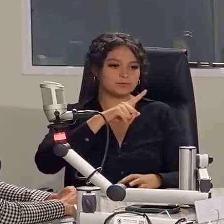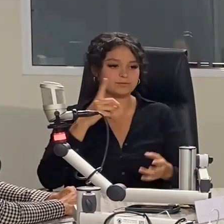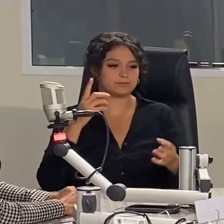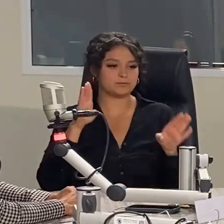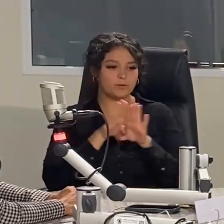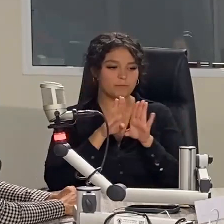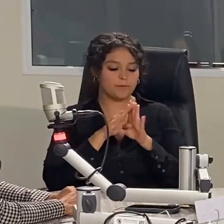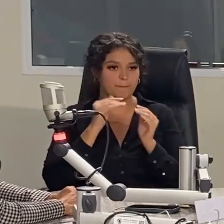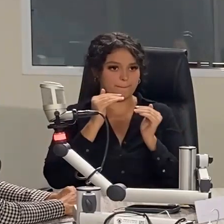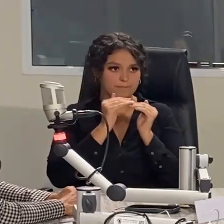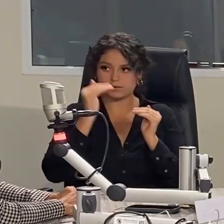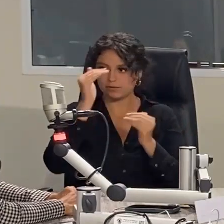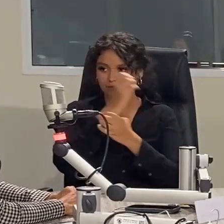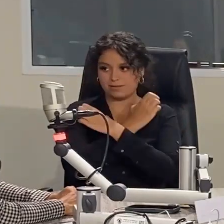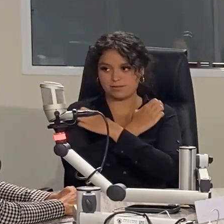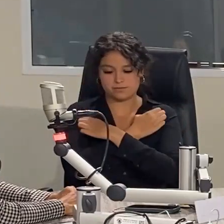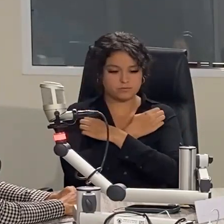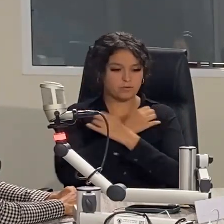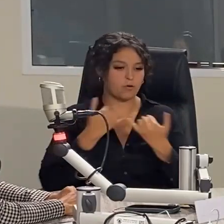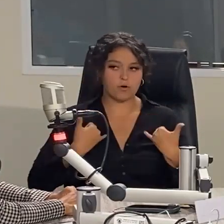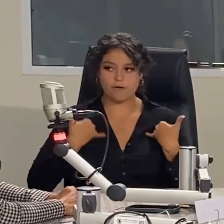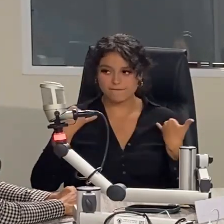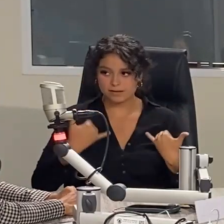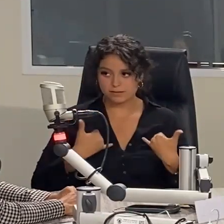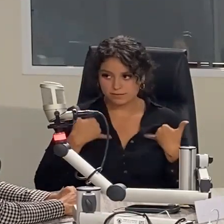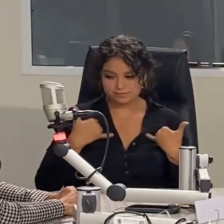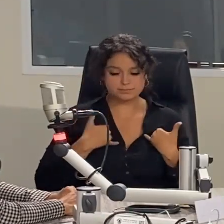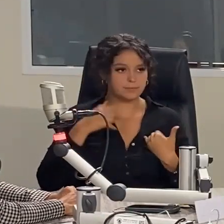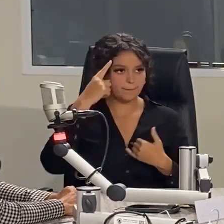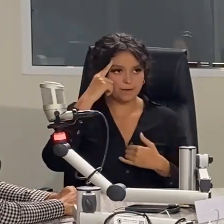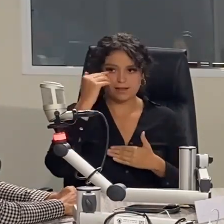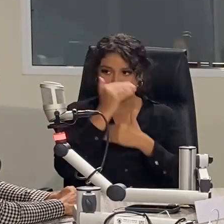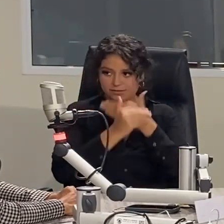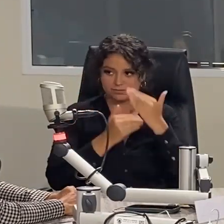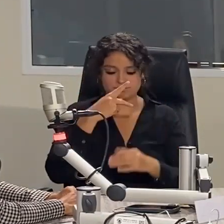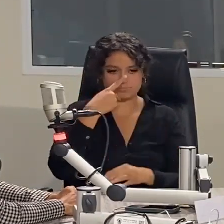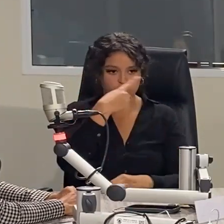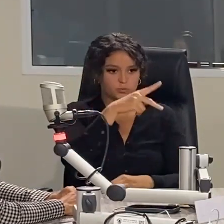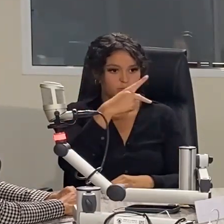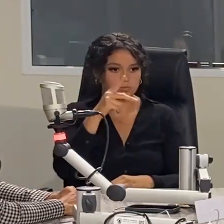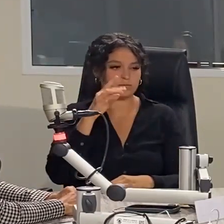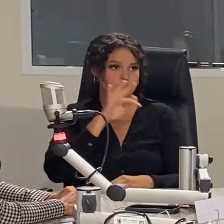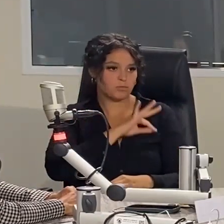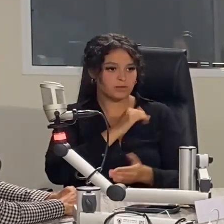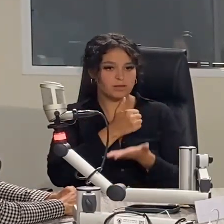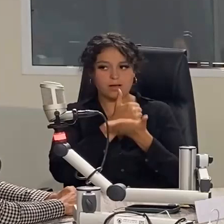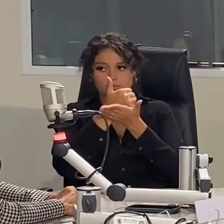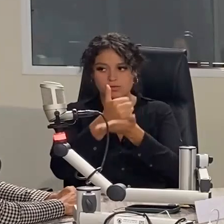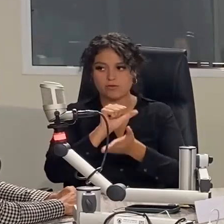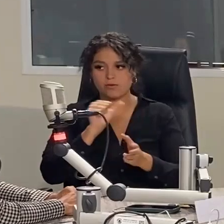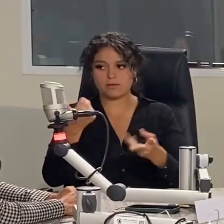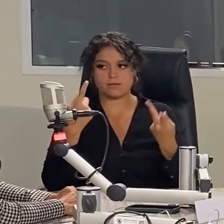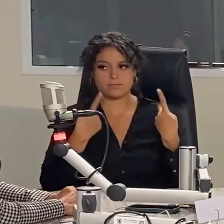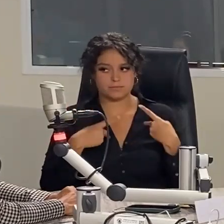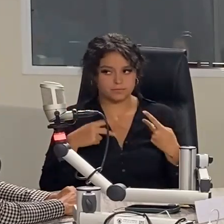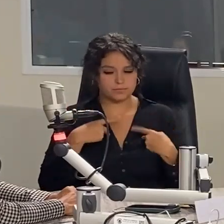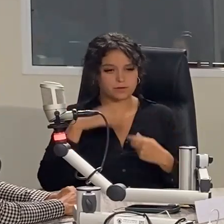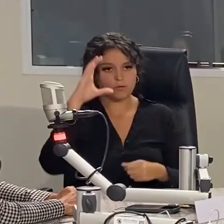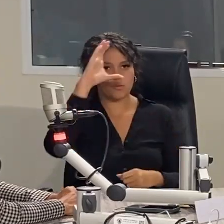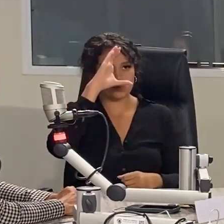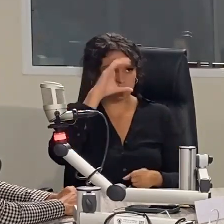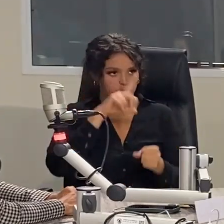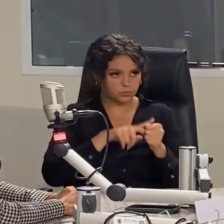decirles que como jóvenes vayamos aprendiendo sobre la discapacidad, sobre la